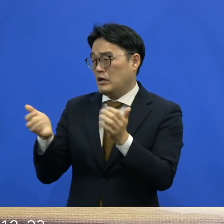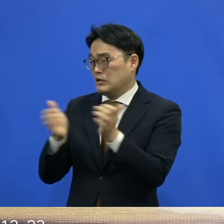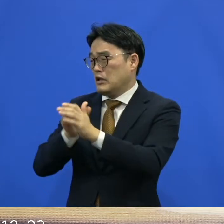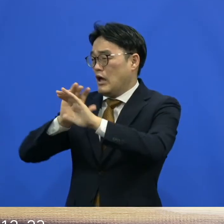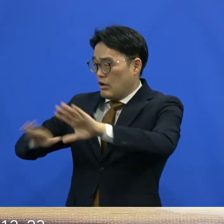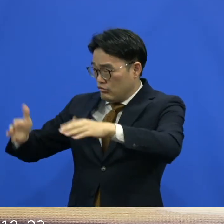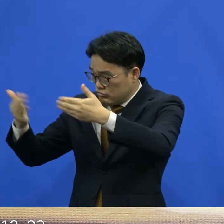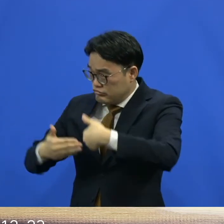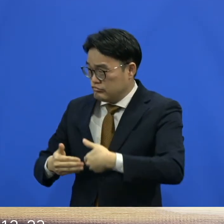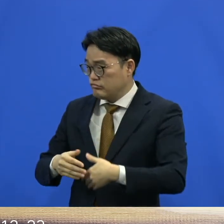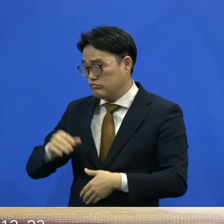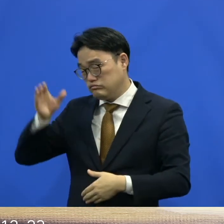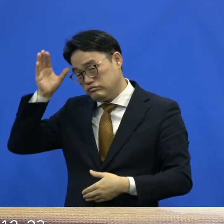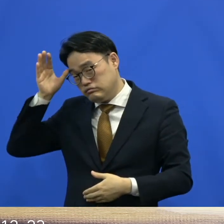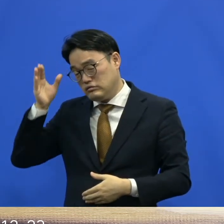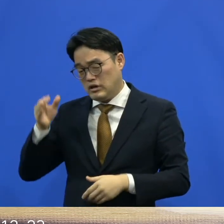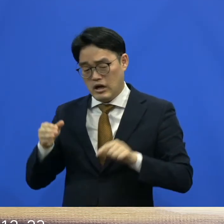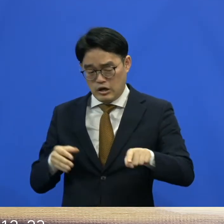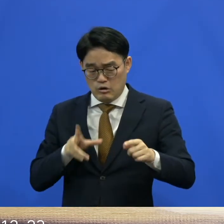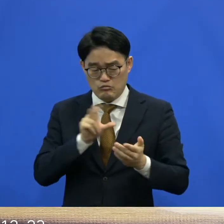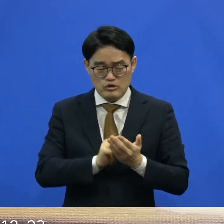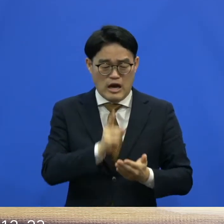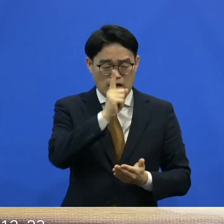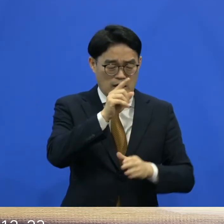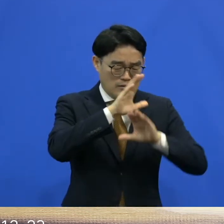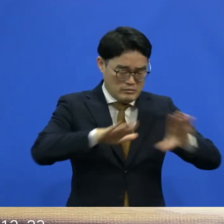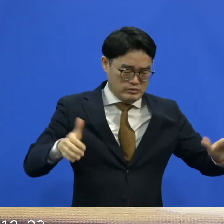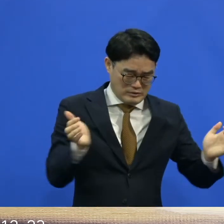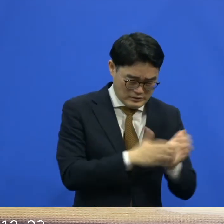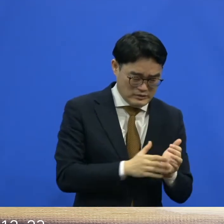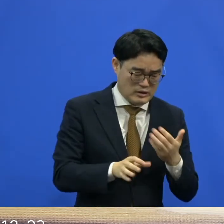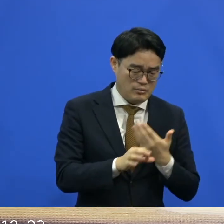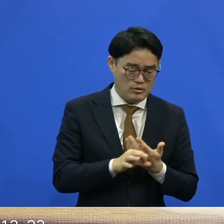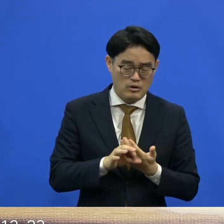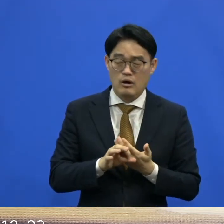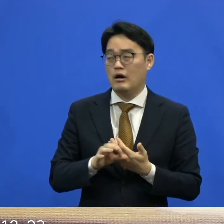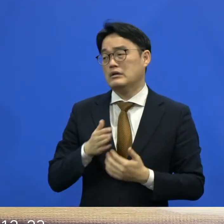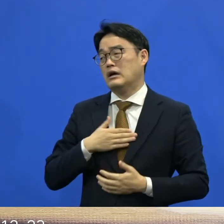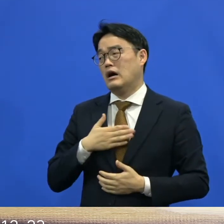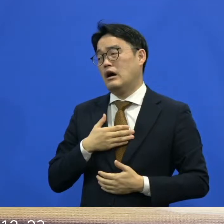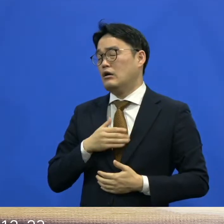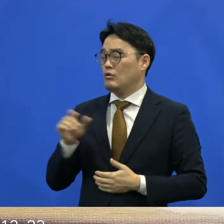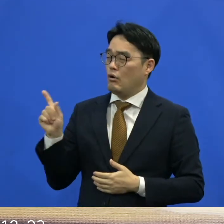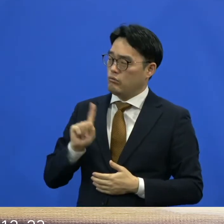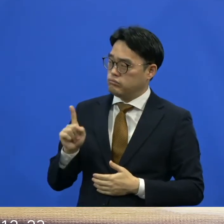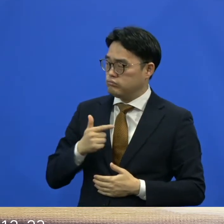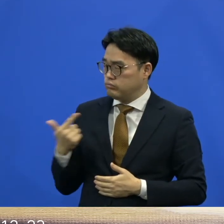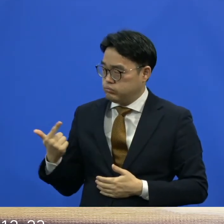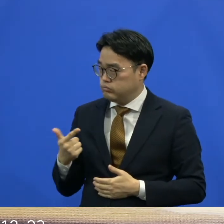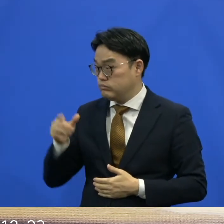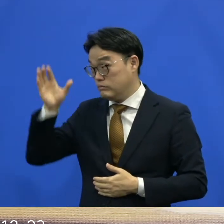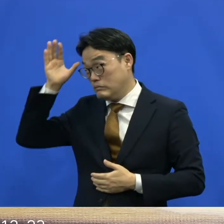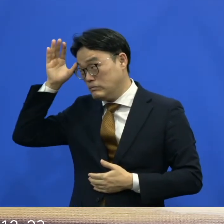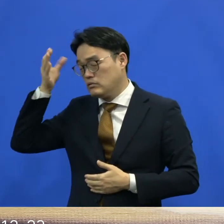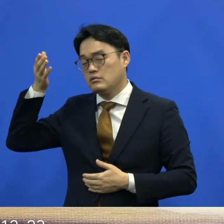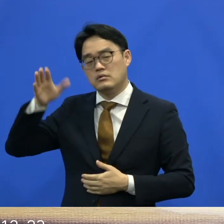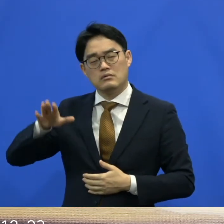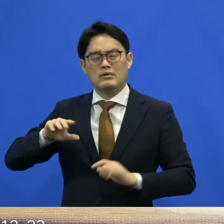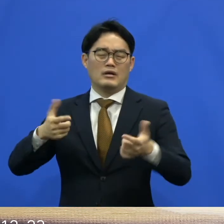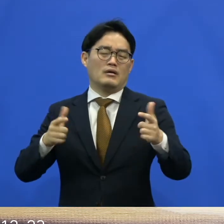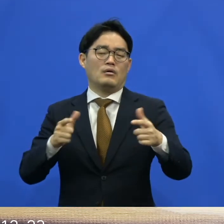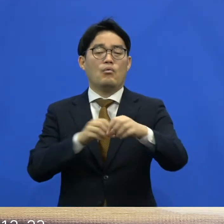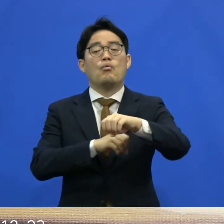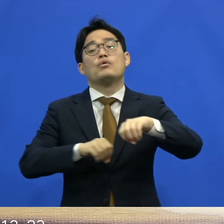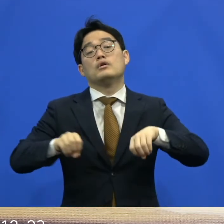당장 이 문제만 빨리 해결된다면 소원이 없을 것 같아 보입니다. 그러나 그렇지 않아요, 여러분. 자칫하면 더